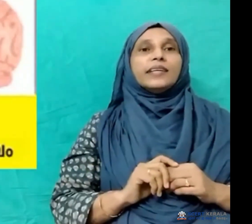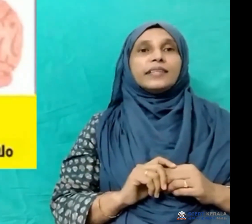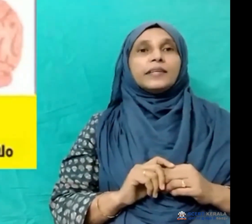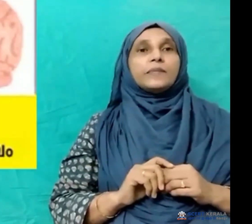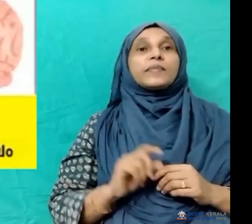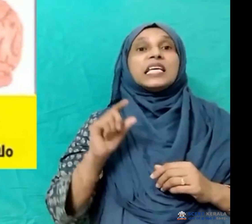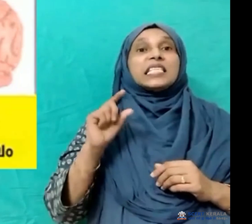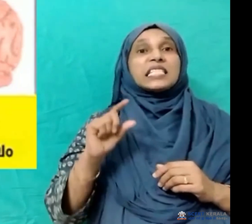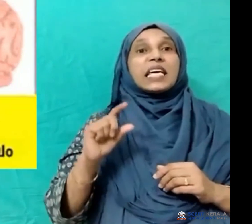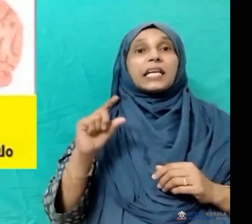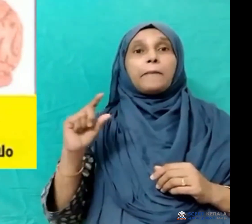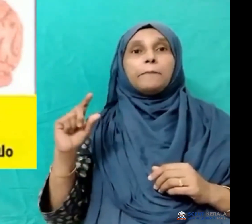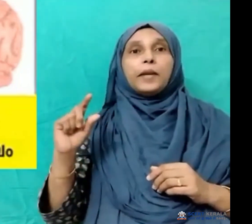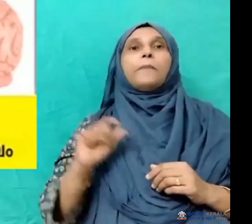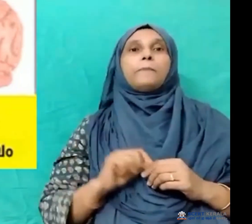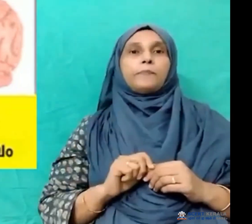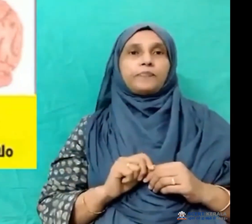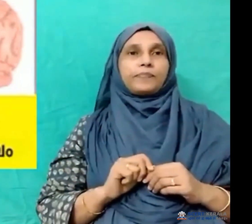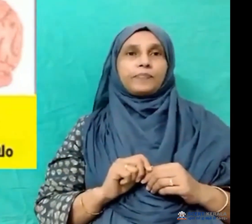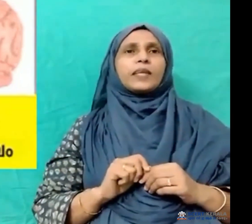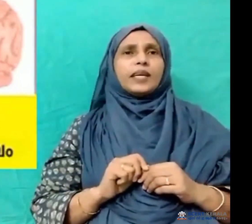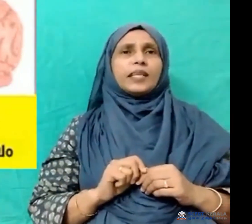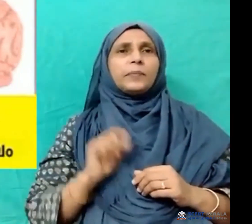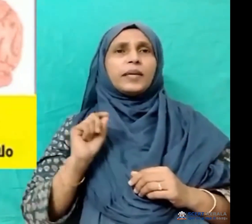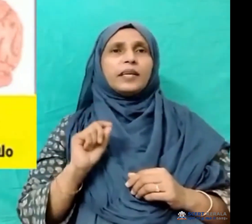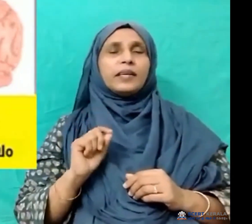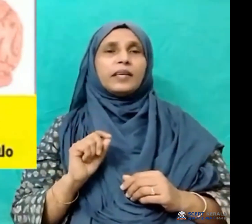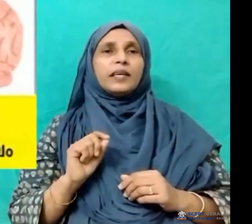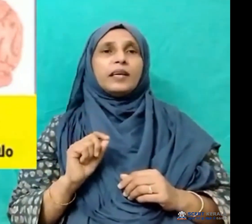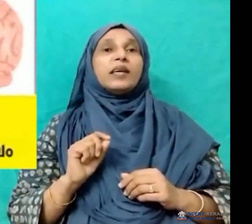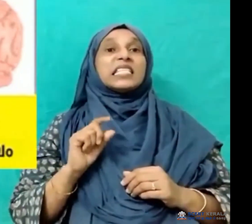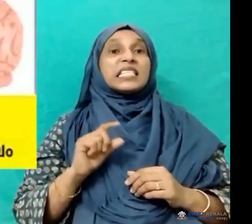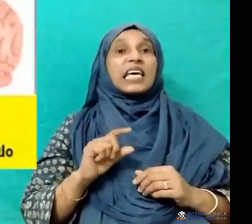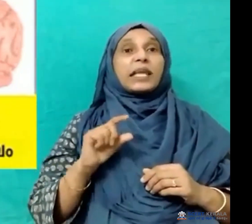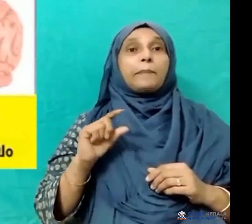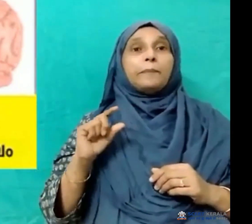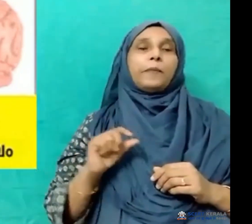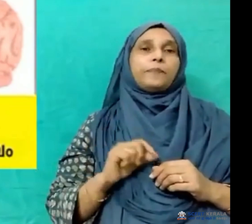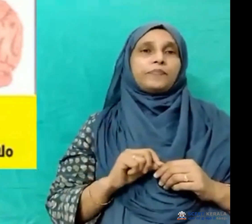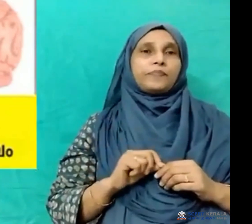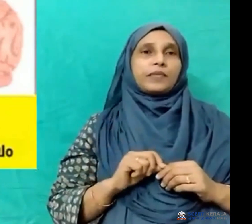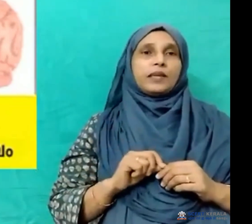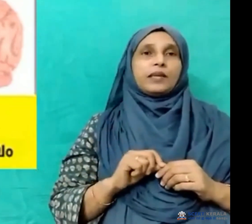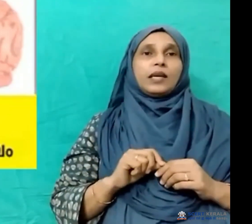എന്ത്? സെറിബ്രം. എന്താണ് പേര്? സെറിബ്രം.